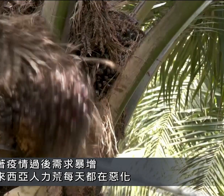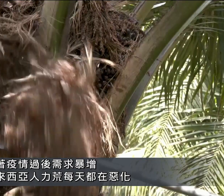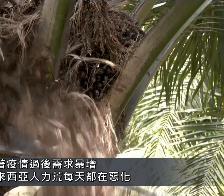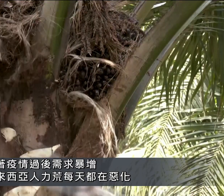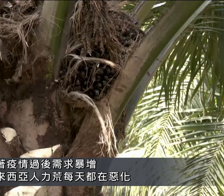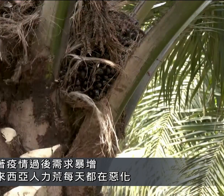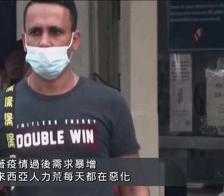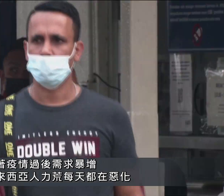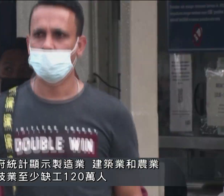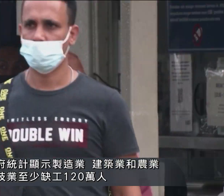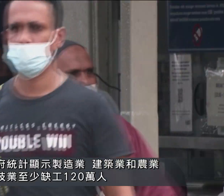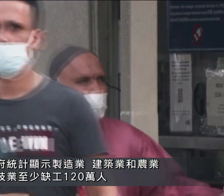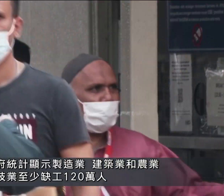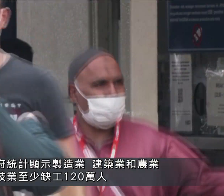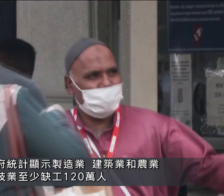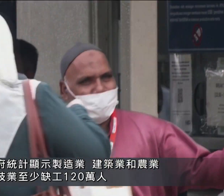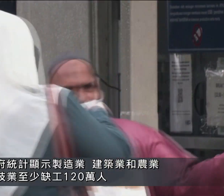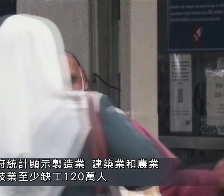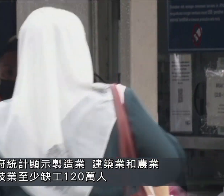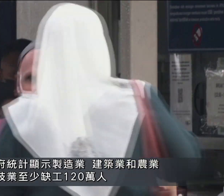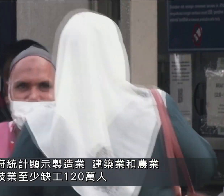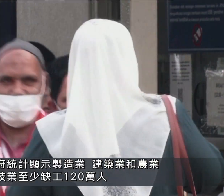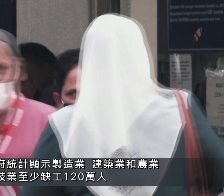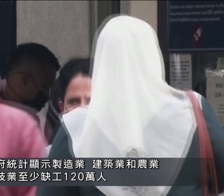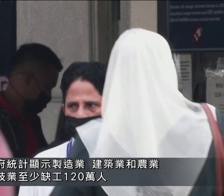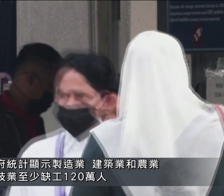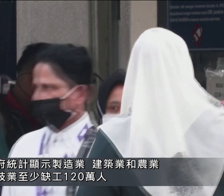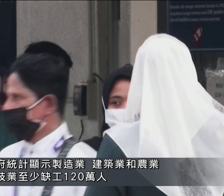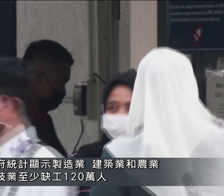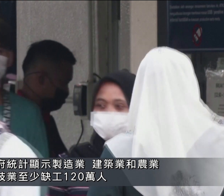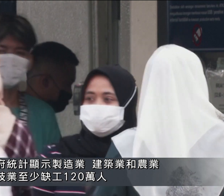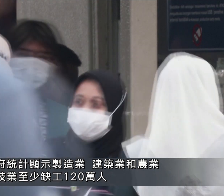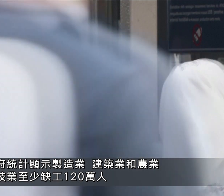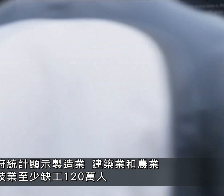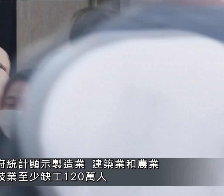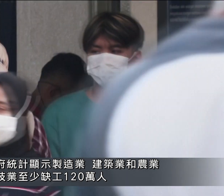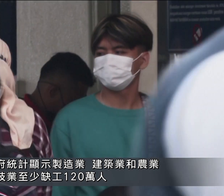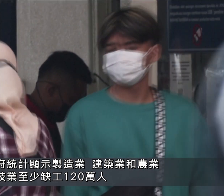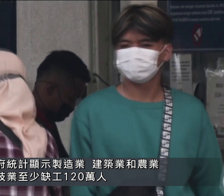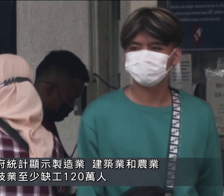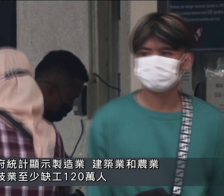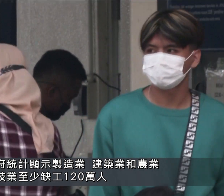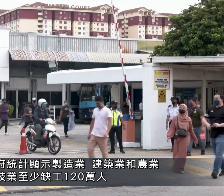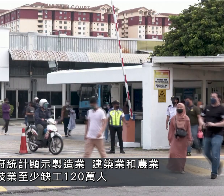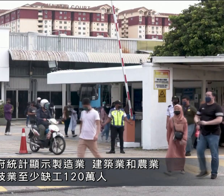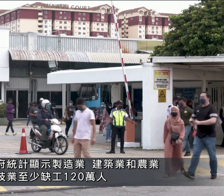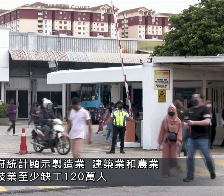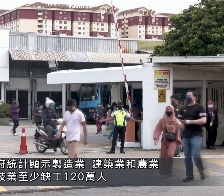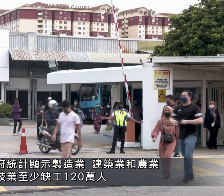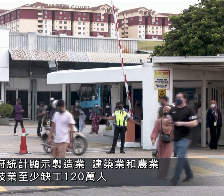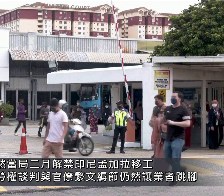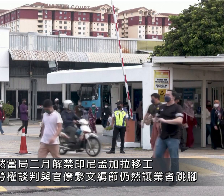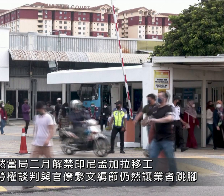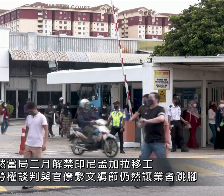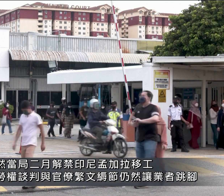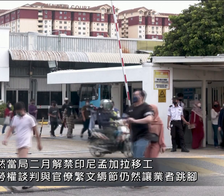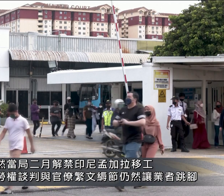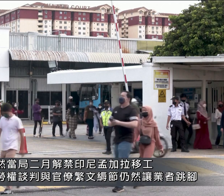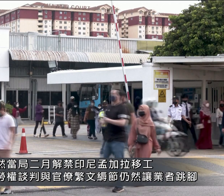化。政府统计显示，制造业、建筑业和农业、科技业至少缺工120万人。虽然当局2月解